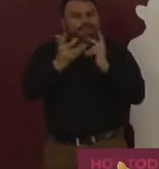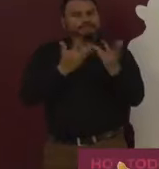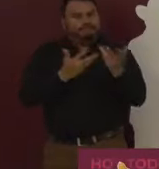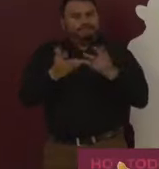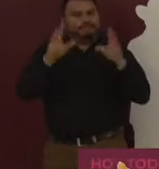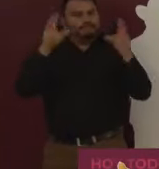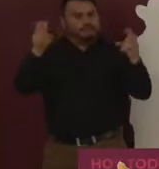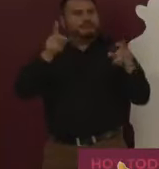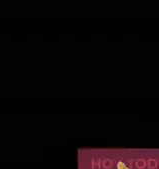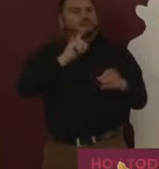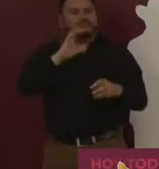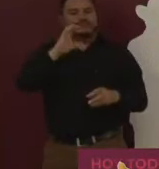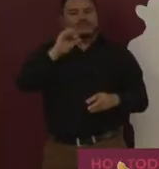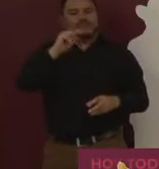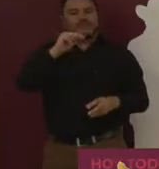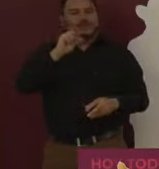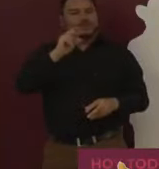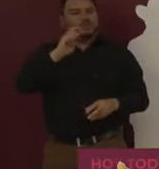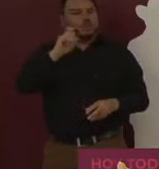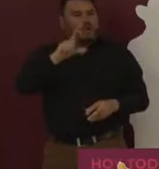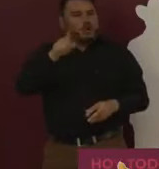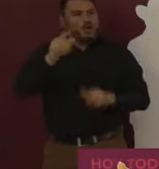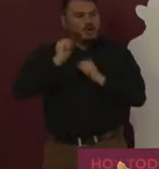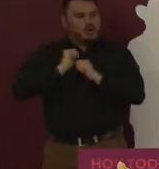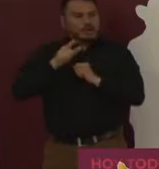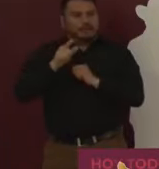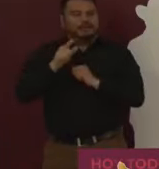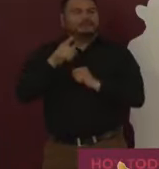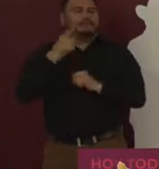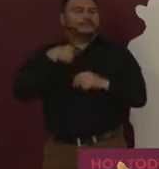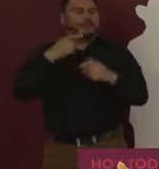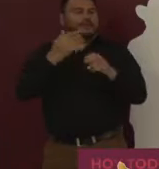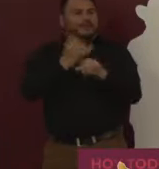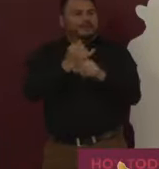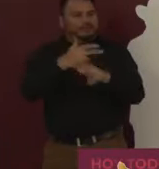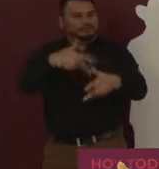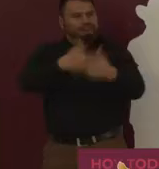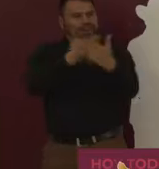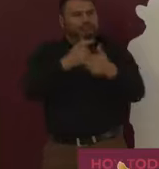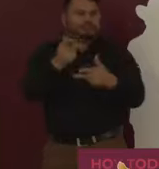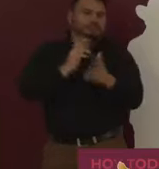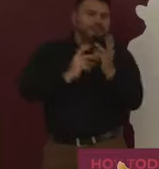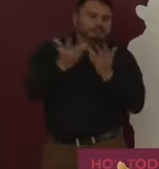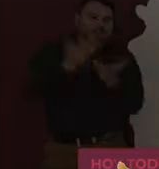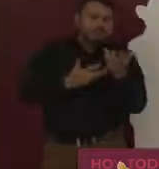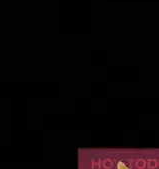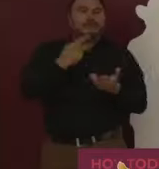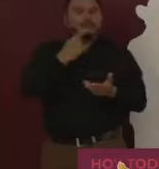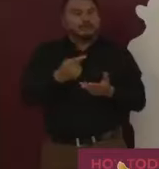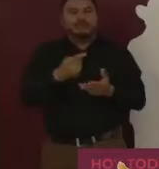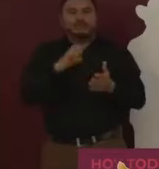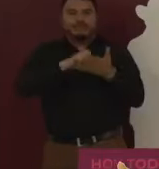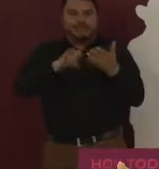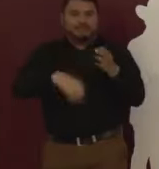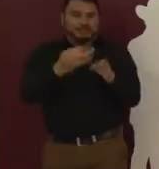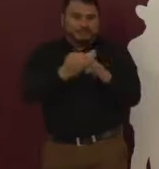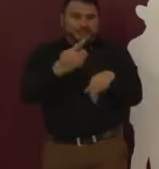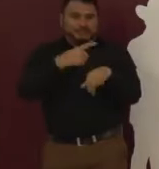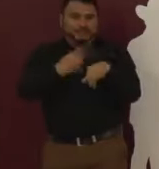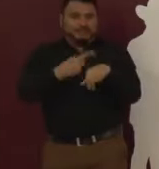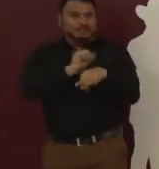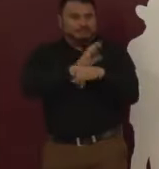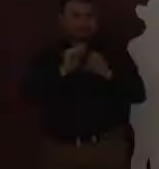la propia cónsul. Tuvimos una reunión virtual y coincidimos de que mientras tengamos la contingencia como está,